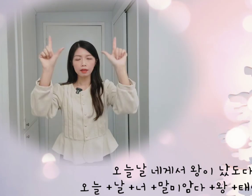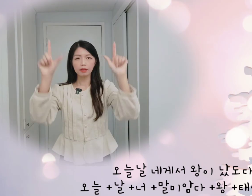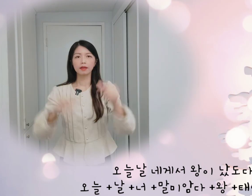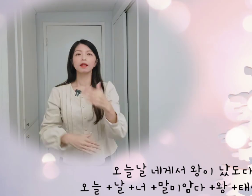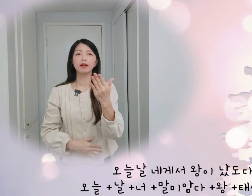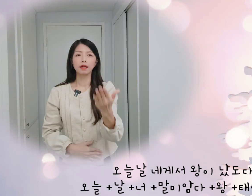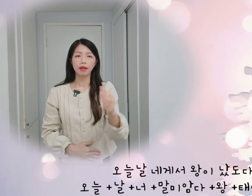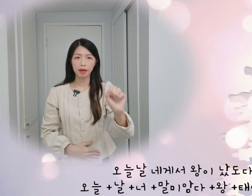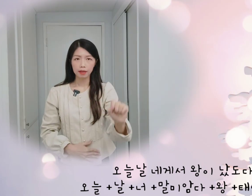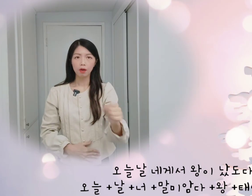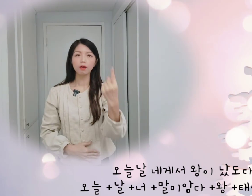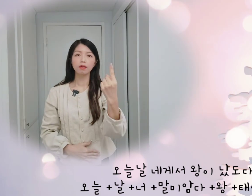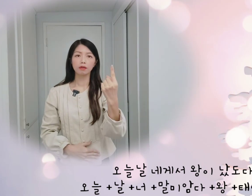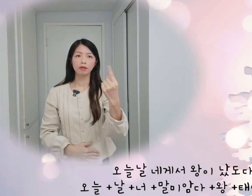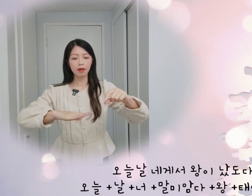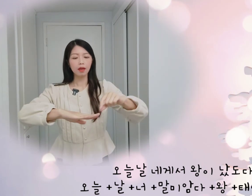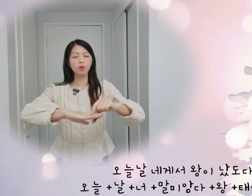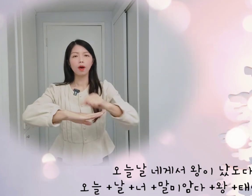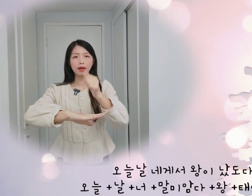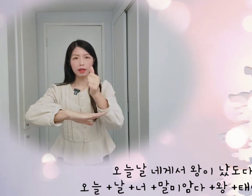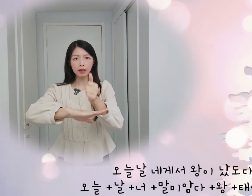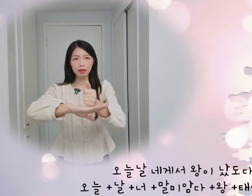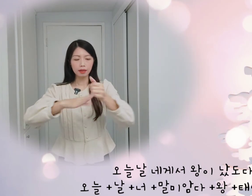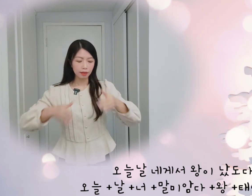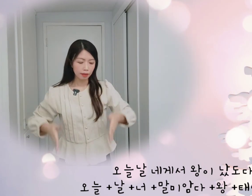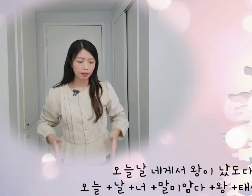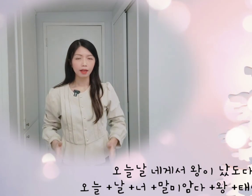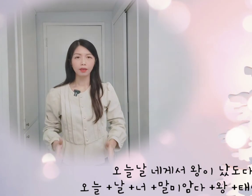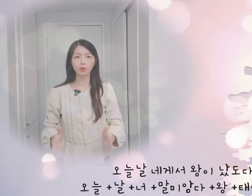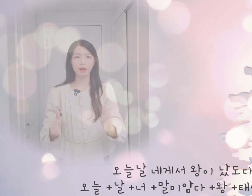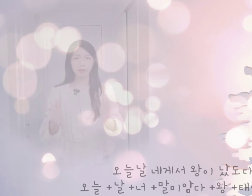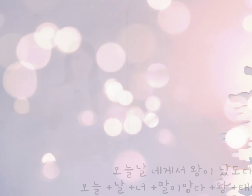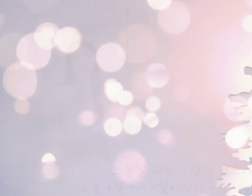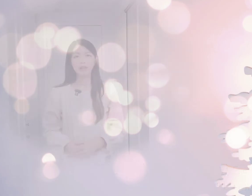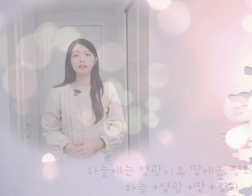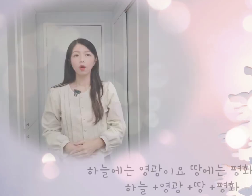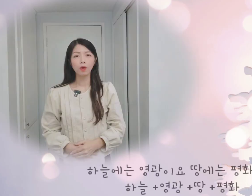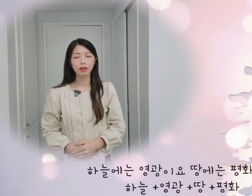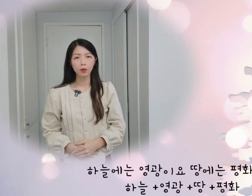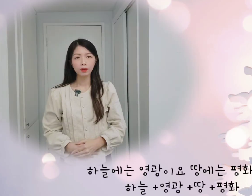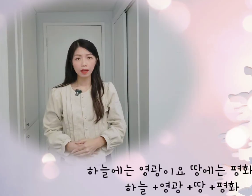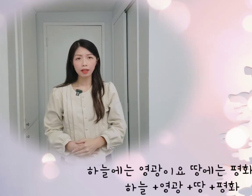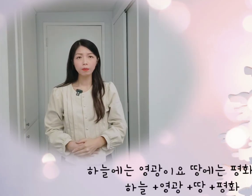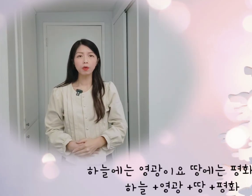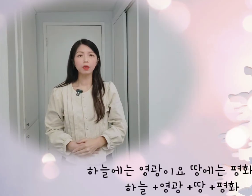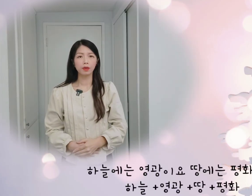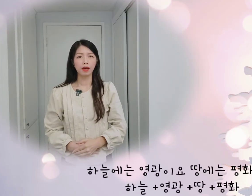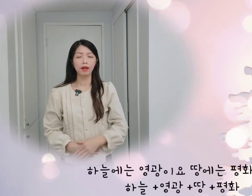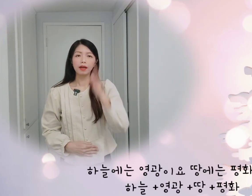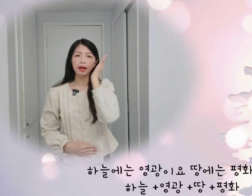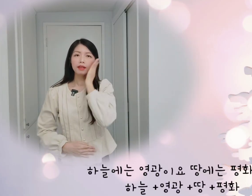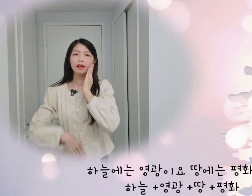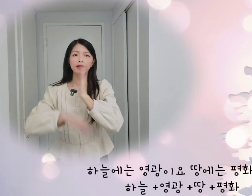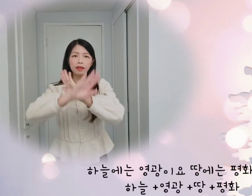오늘날 내게서 왕이 났도다. 하늘에는 영광이요 땅에는